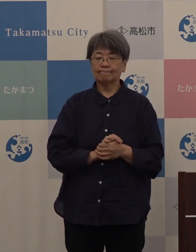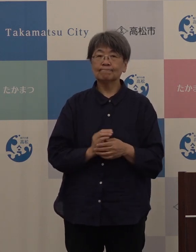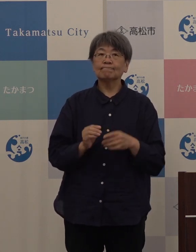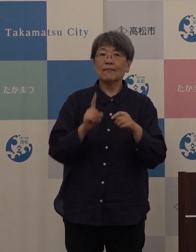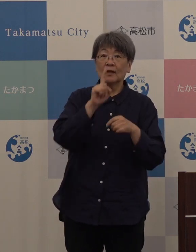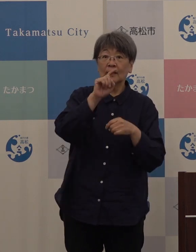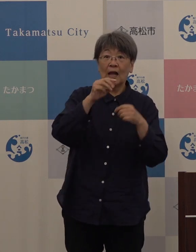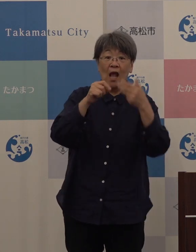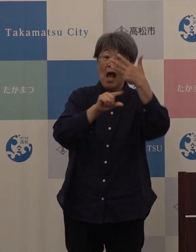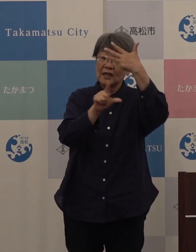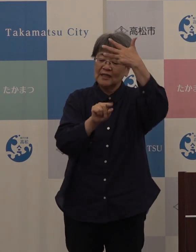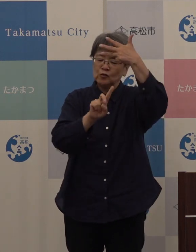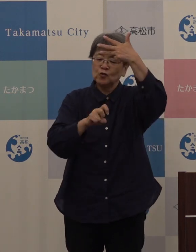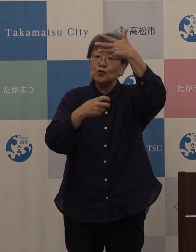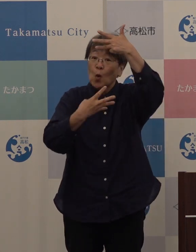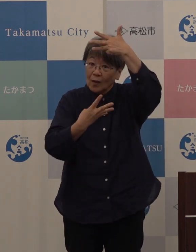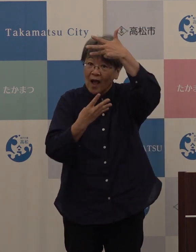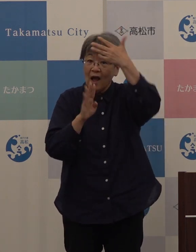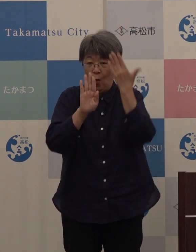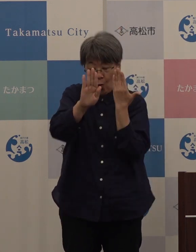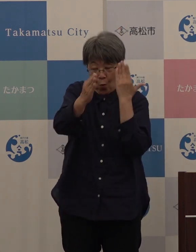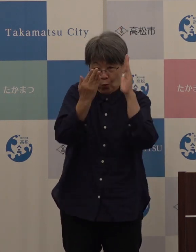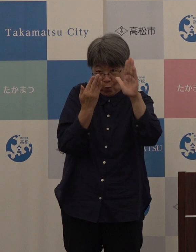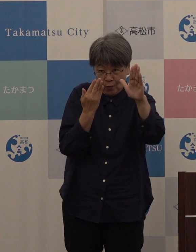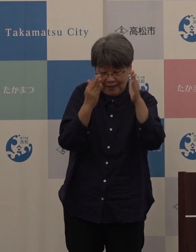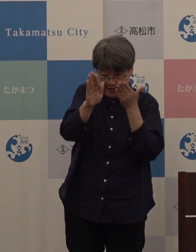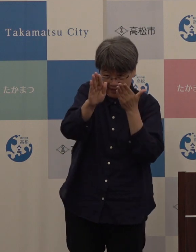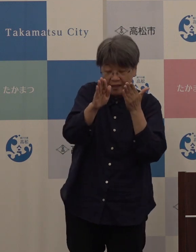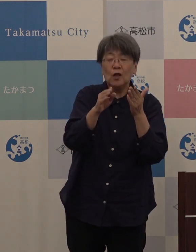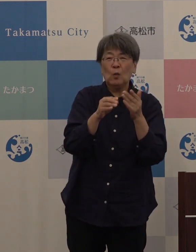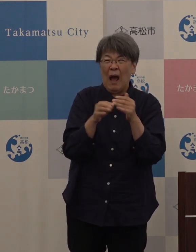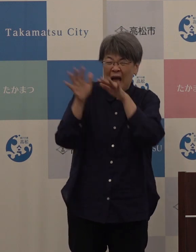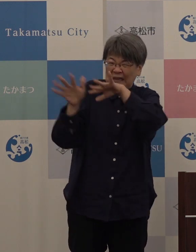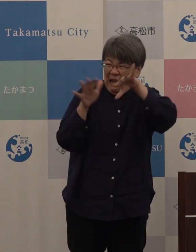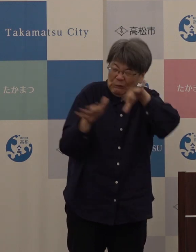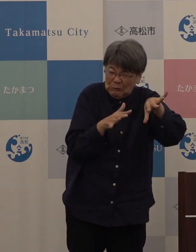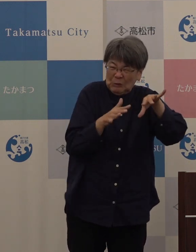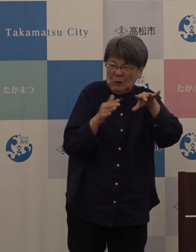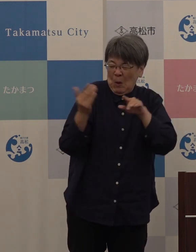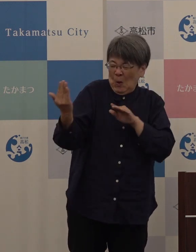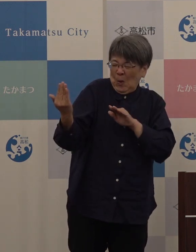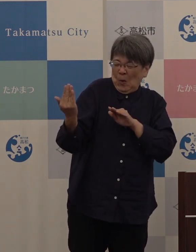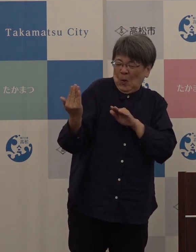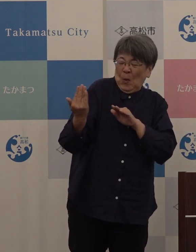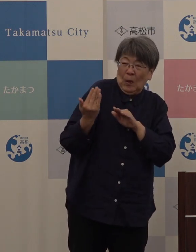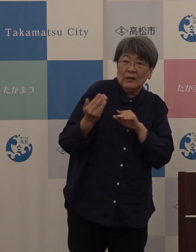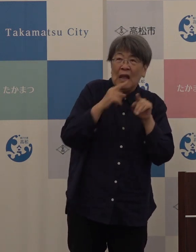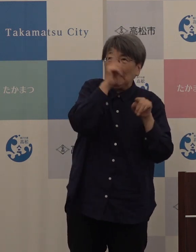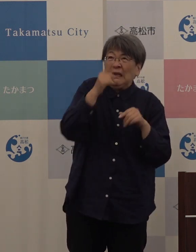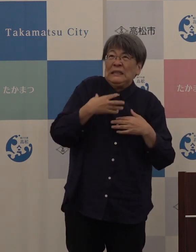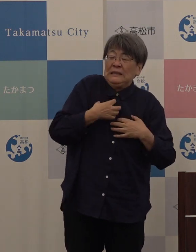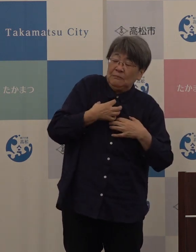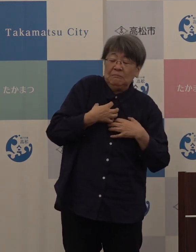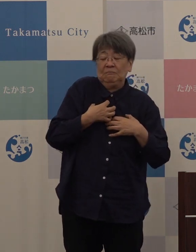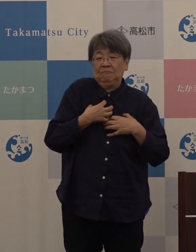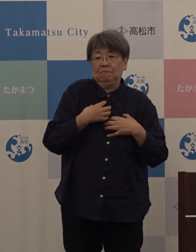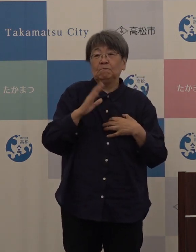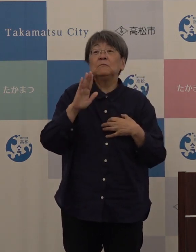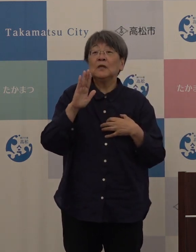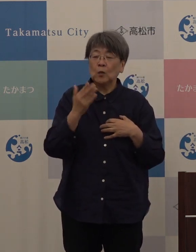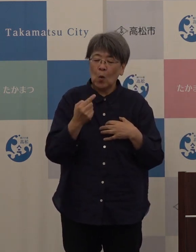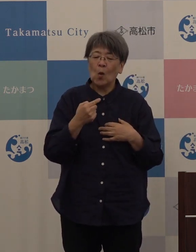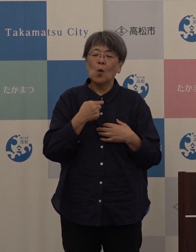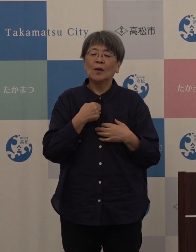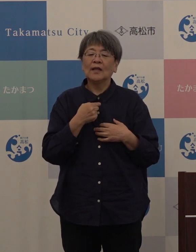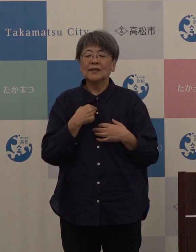日の日の総踊りフィナーレでございますけれども、非常に台風の接近で天気が心配されていましたけれども、私